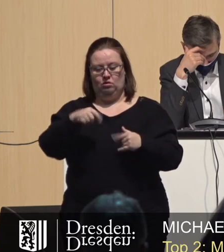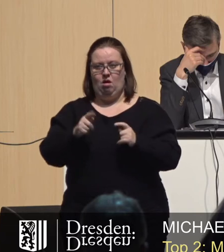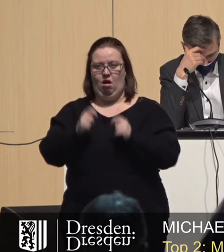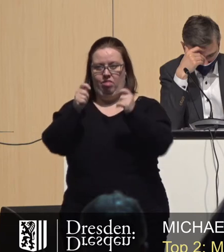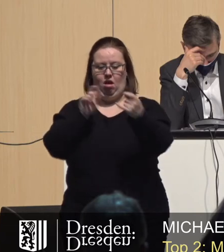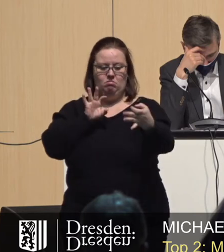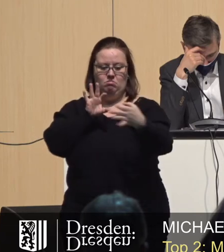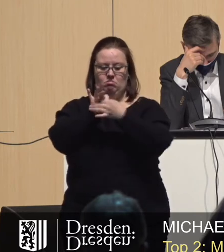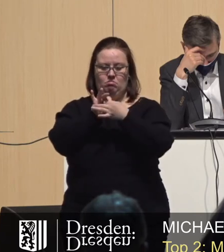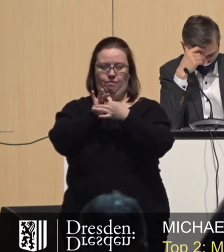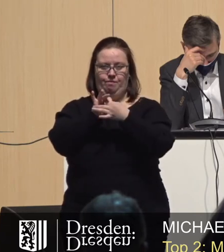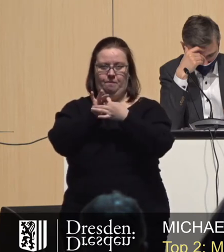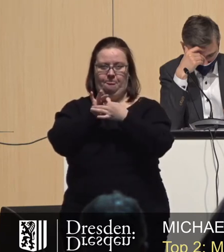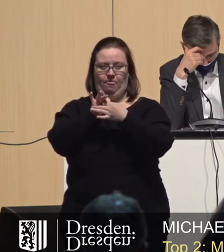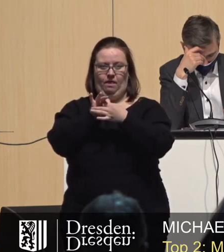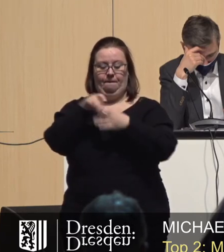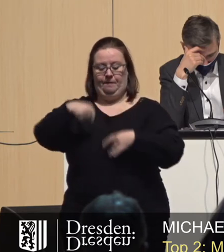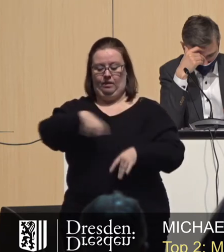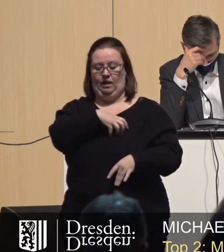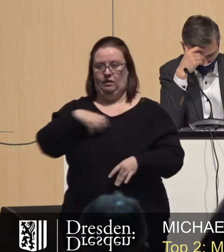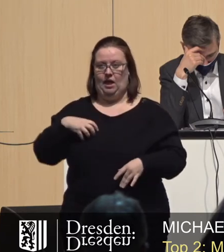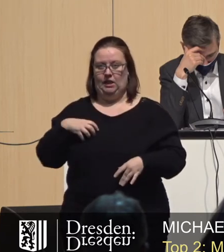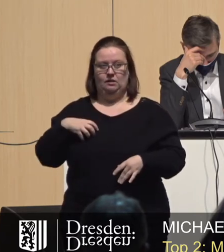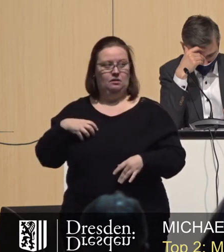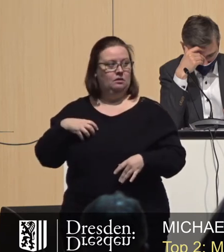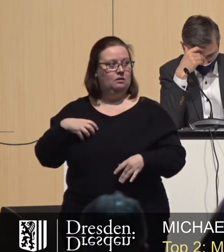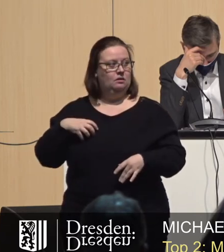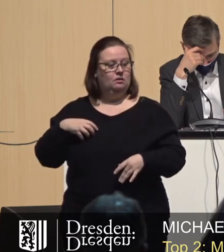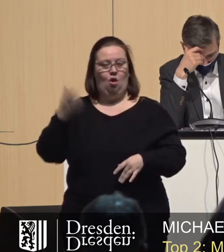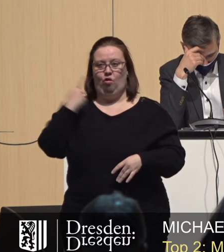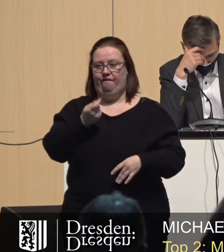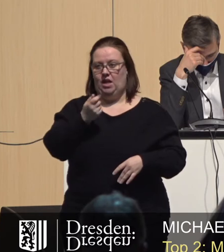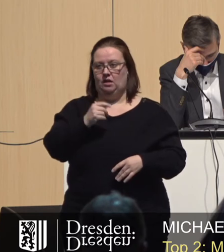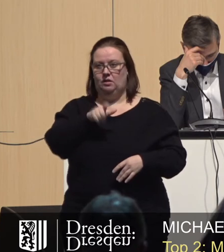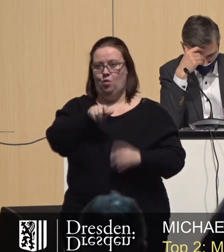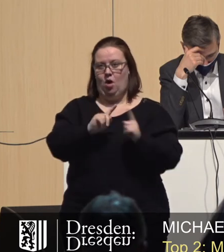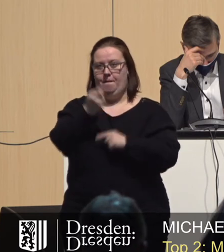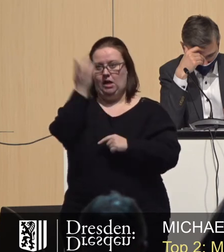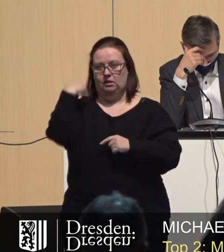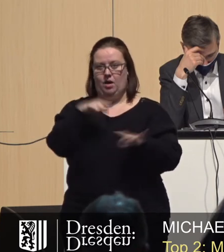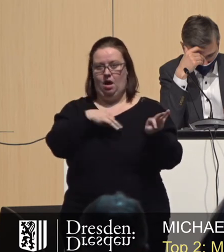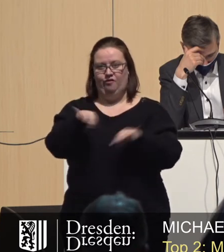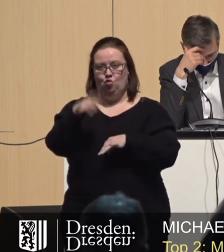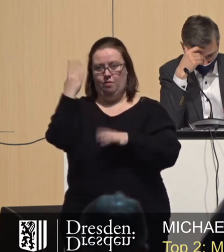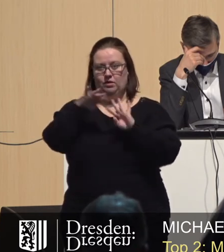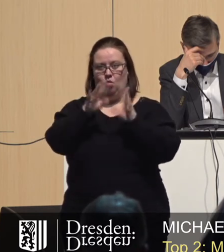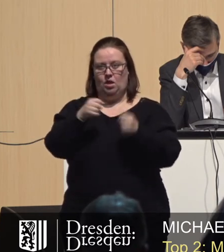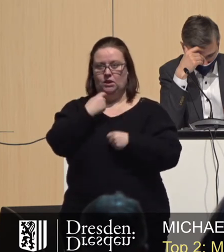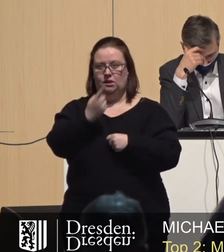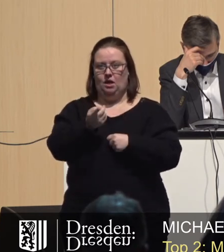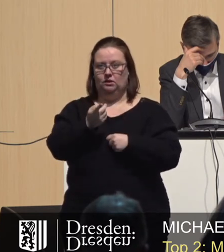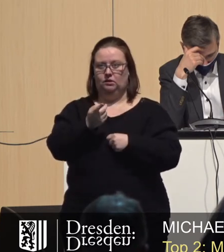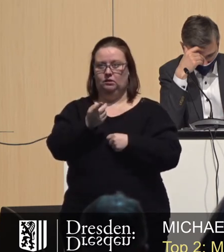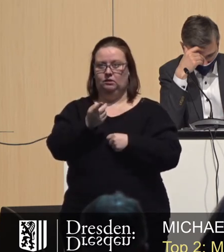an. Also wir haben hier in Dresden, das hat auch der Finanzbürgermeister bei der Einbringung des Haushaltes sehr deutlich